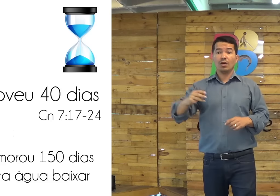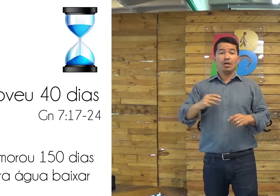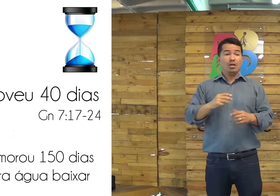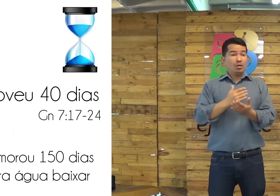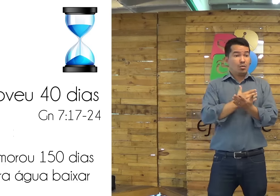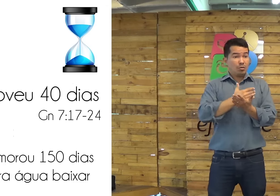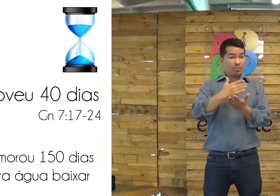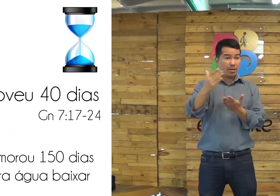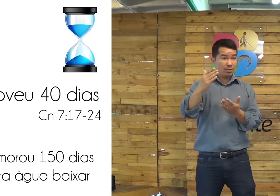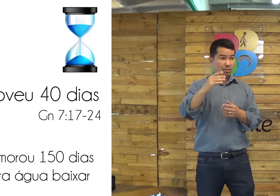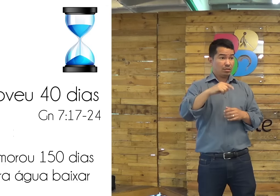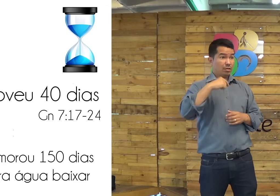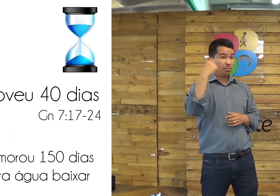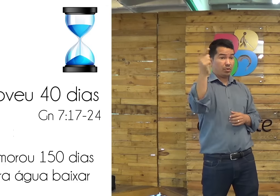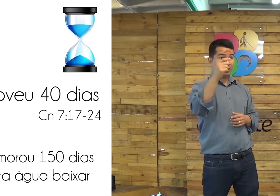arco-íris então